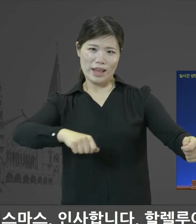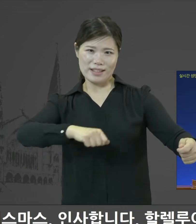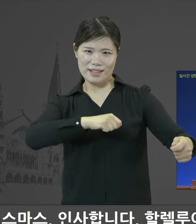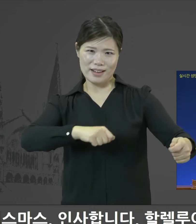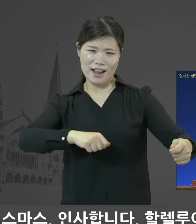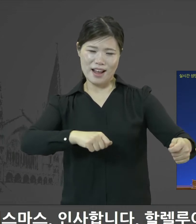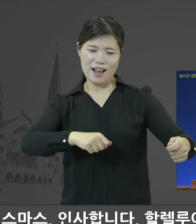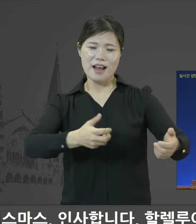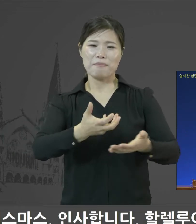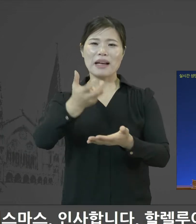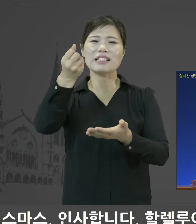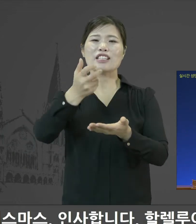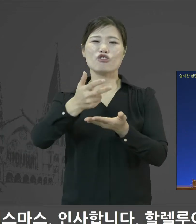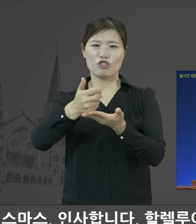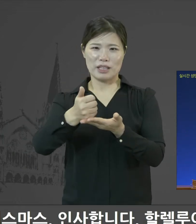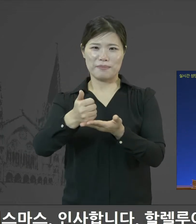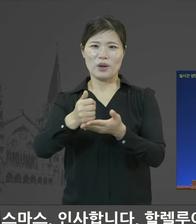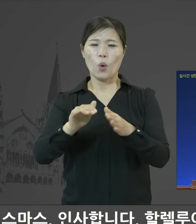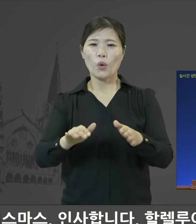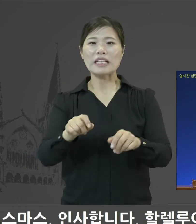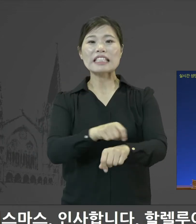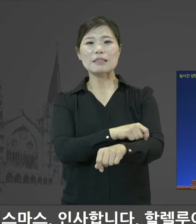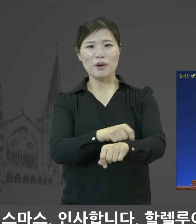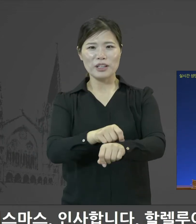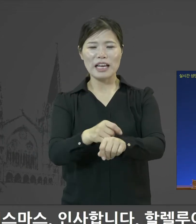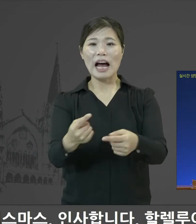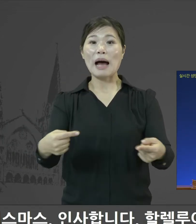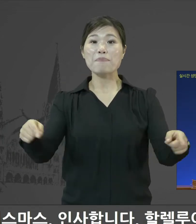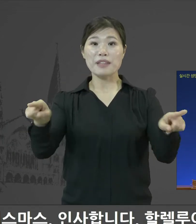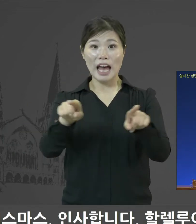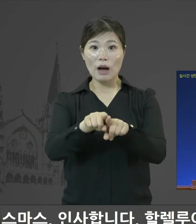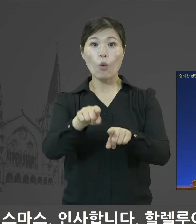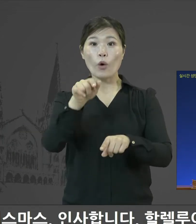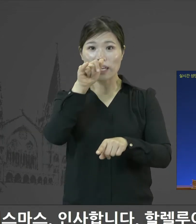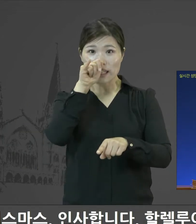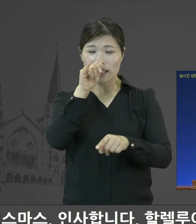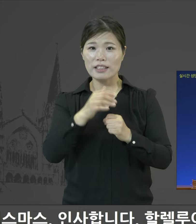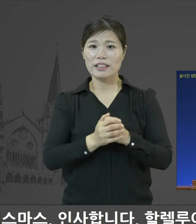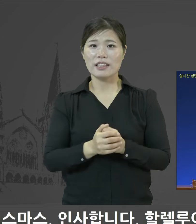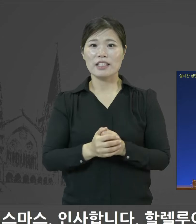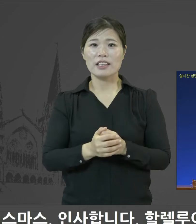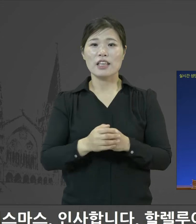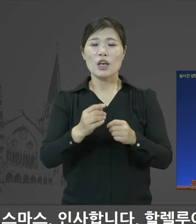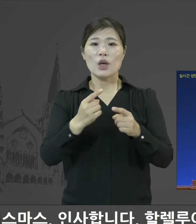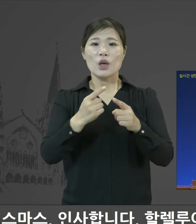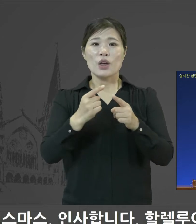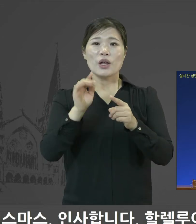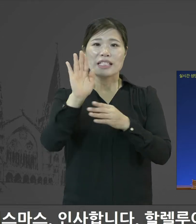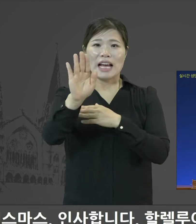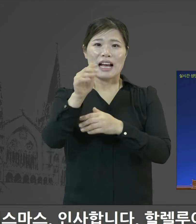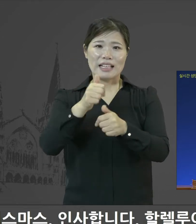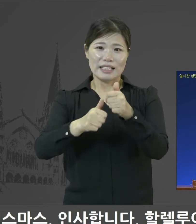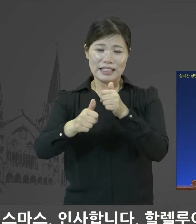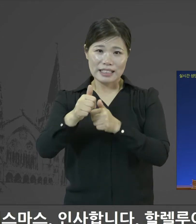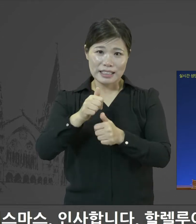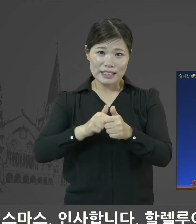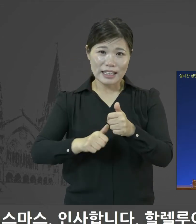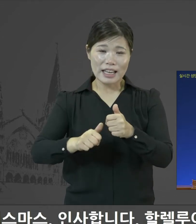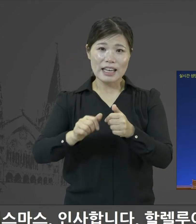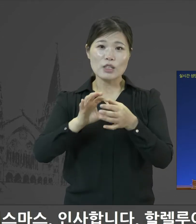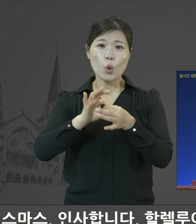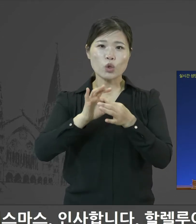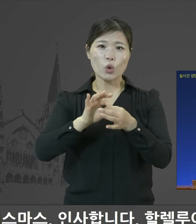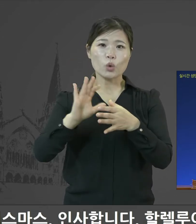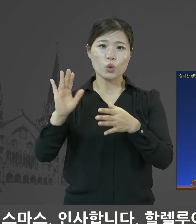섬김을 받으신 주님, 특별히 오늘 이 자리에 함께하고 있는 우리 교육위원회 또 차세대 위원회 소속된